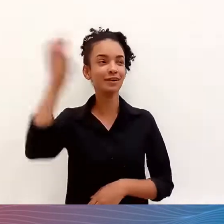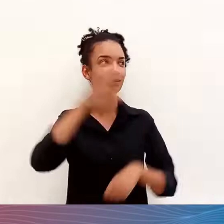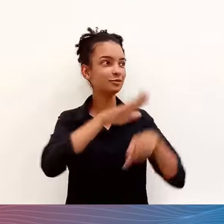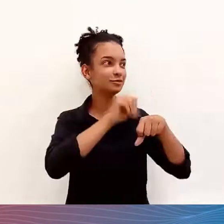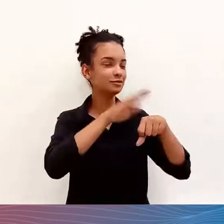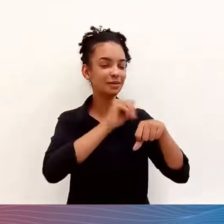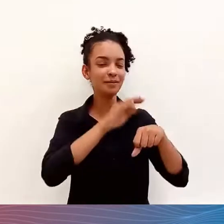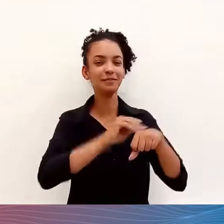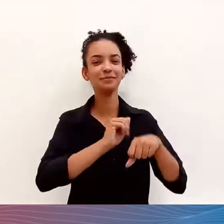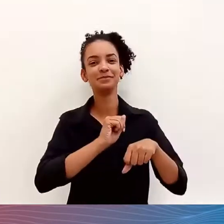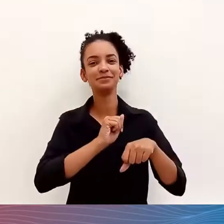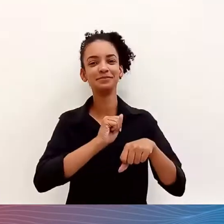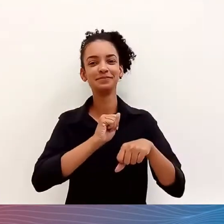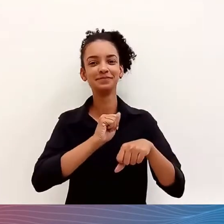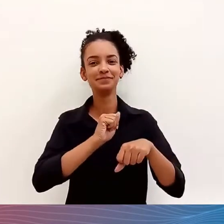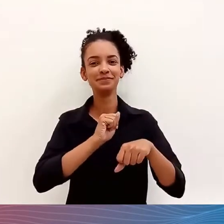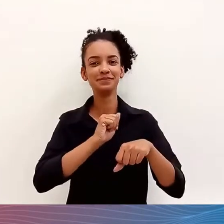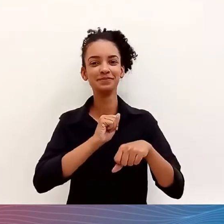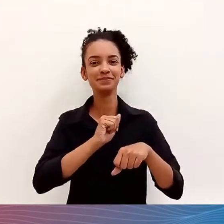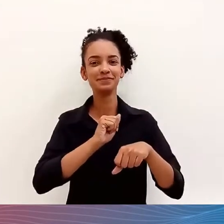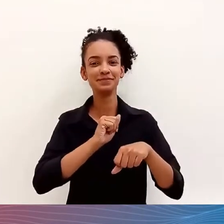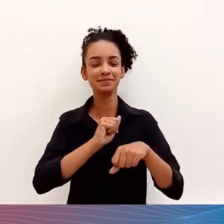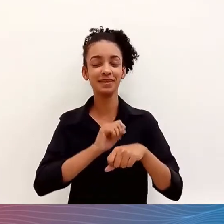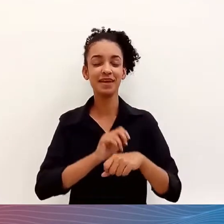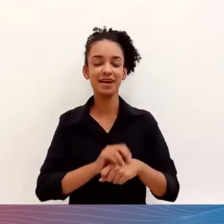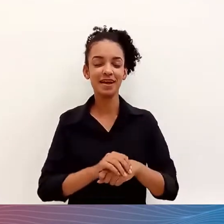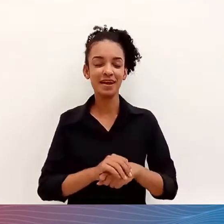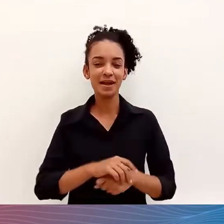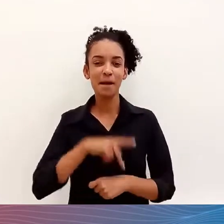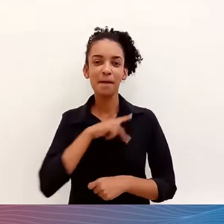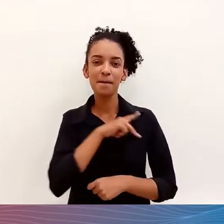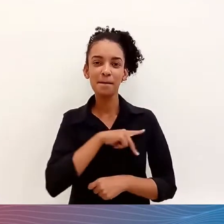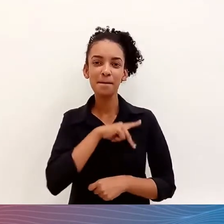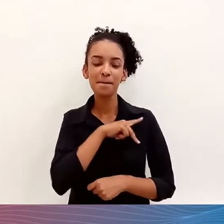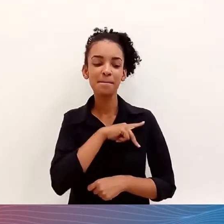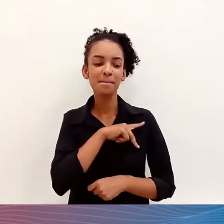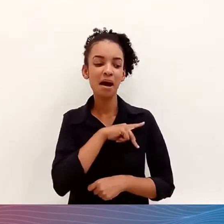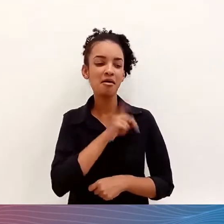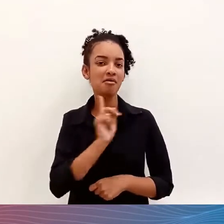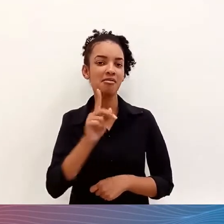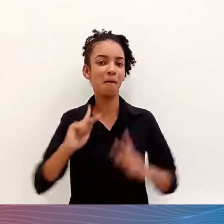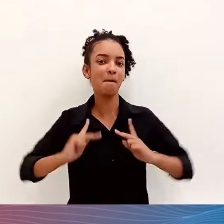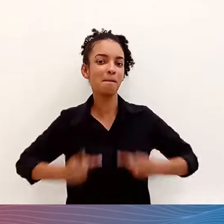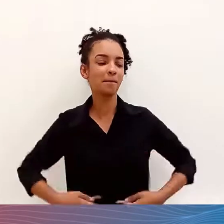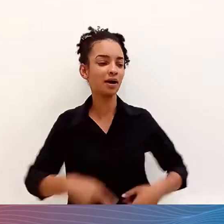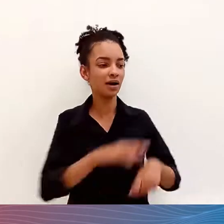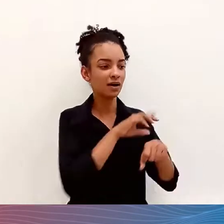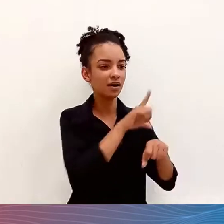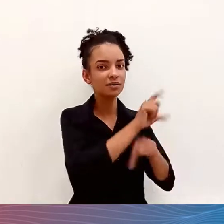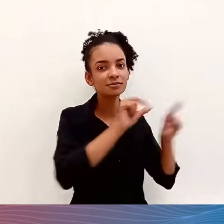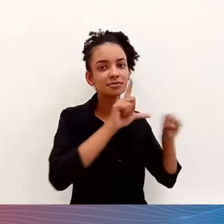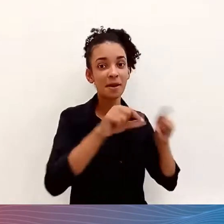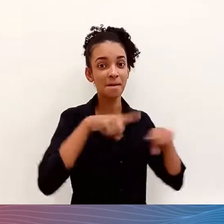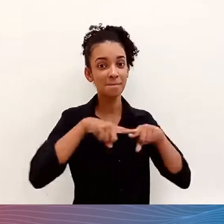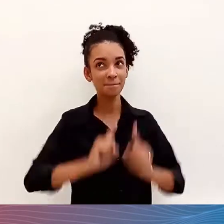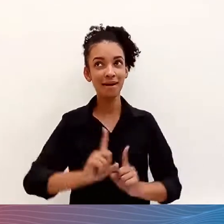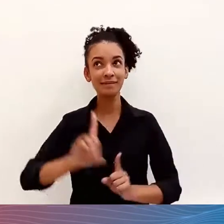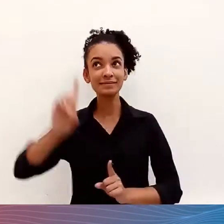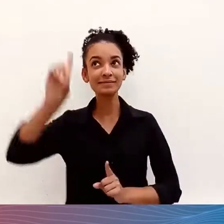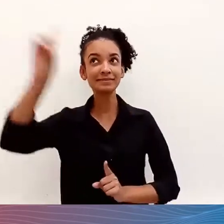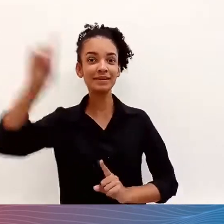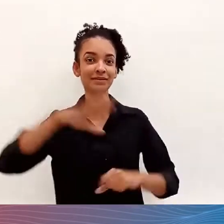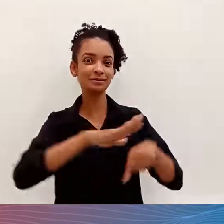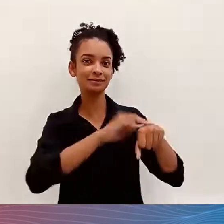foi separado para o evangelho de Deus por nenhum homem, mas ele foi separado por Deus. Gálatas capítulo 1, versículo 1.